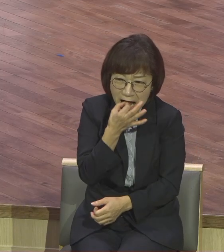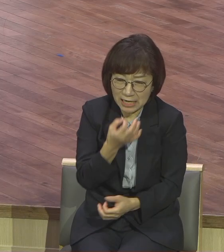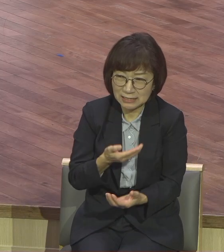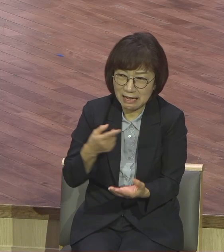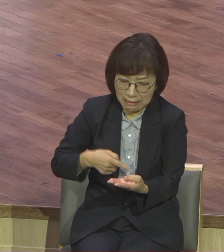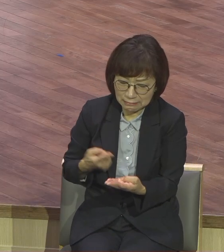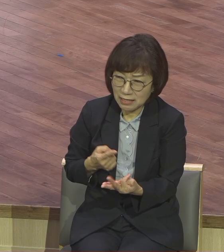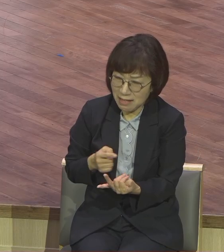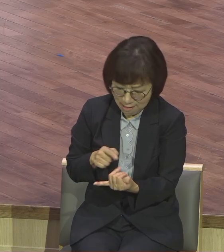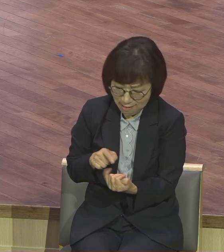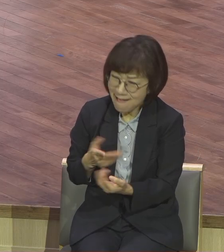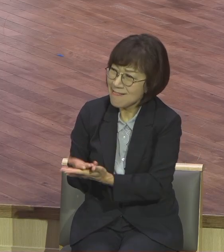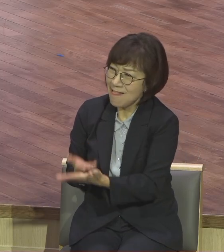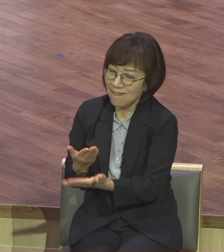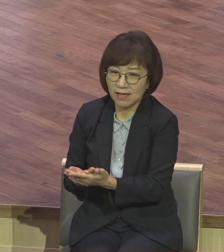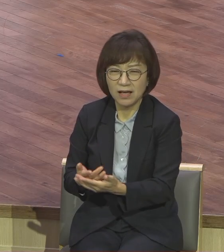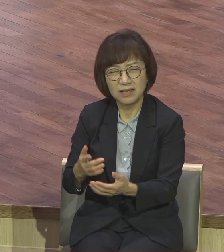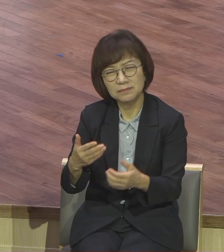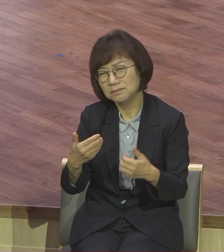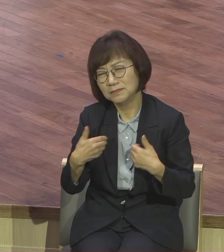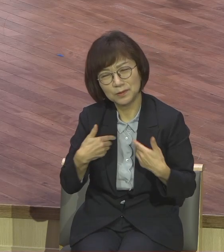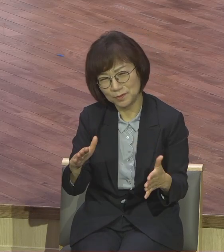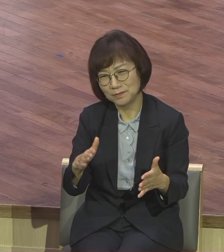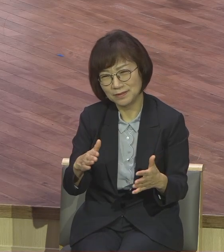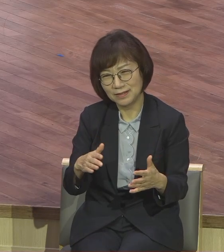욕심 가득 차 그런 거 다 없애라 그 말이지.